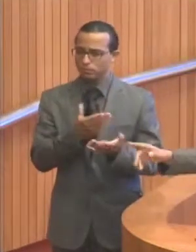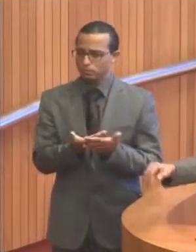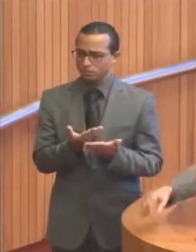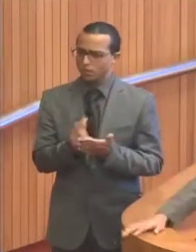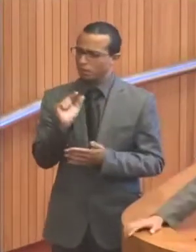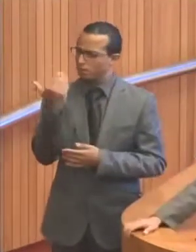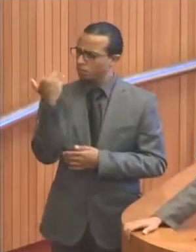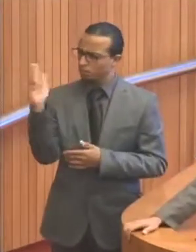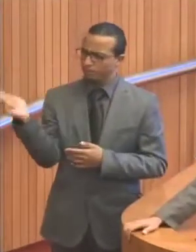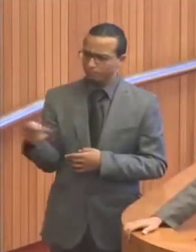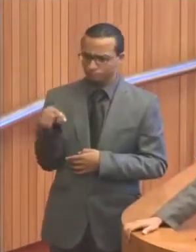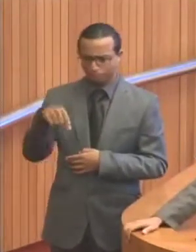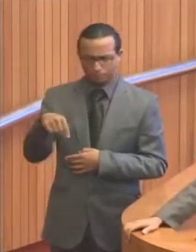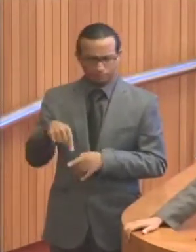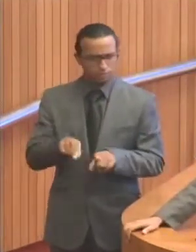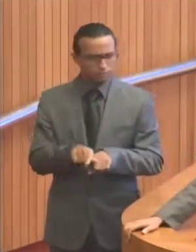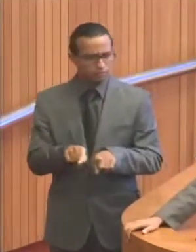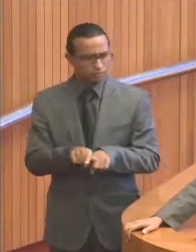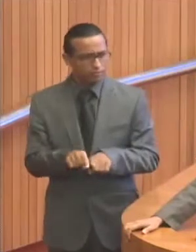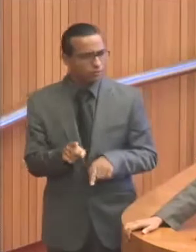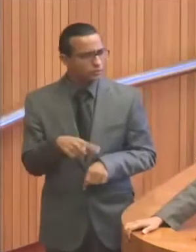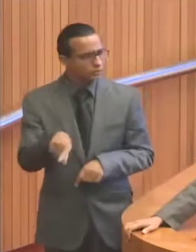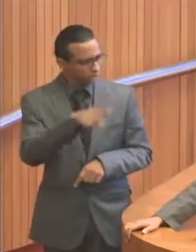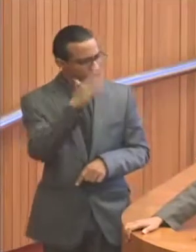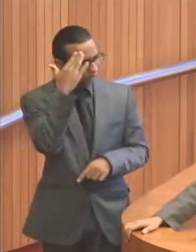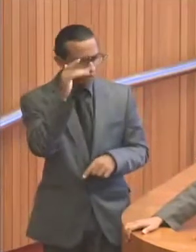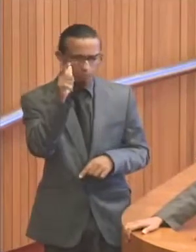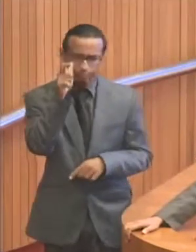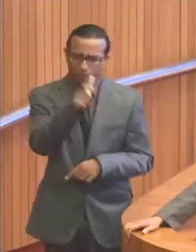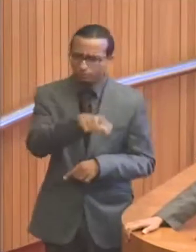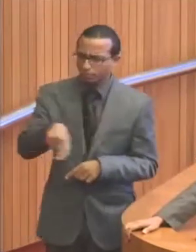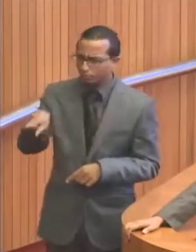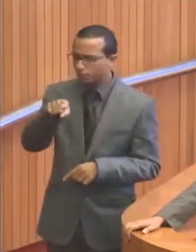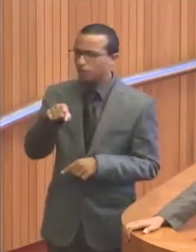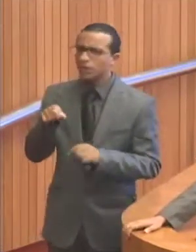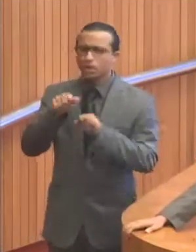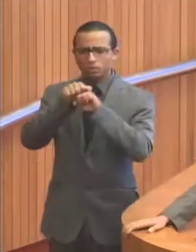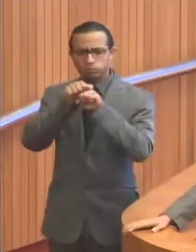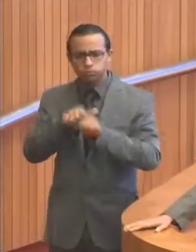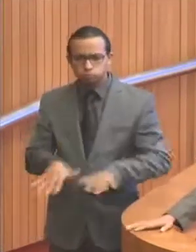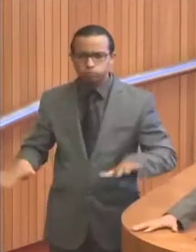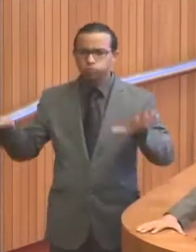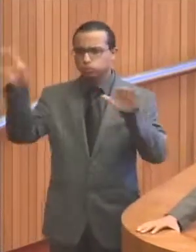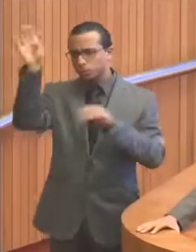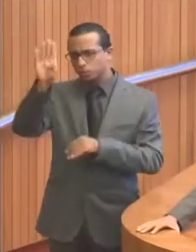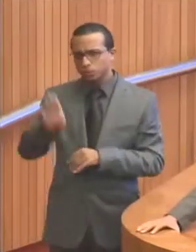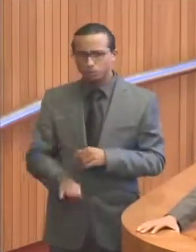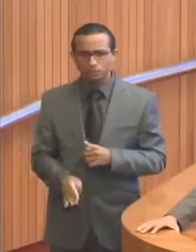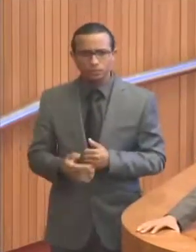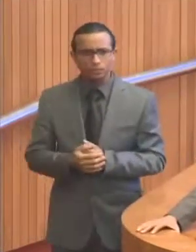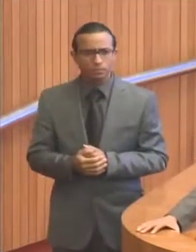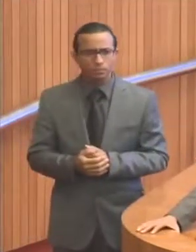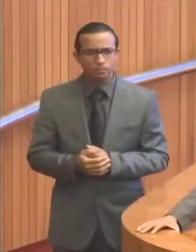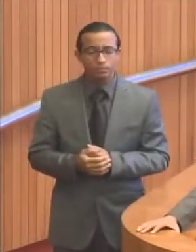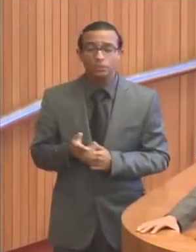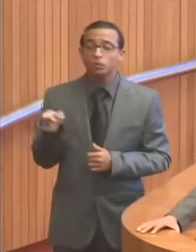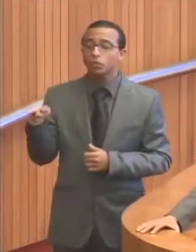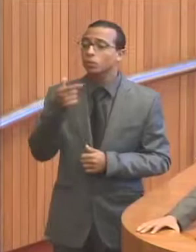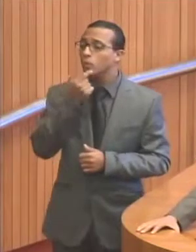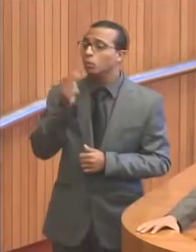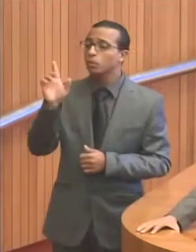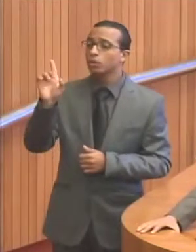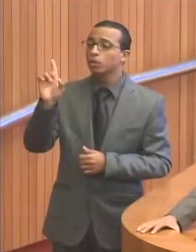Recentemente teve um episódio aqui, todos nós acompanhamos, isso foi repercussão nacional, e um doleiro